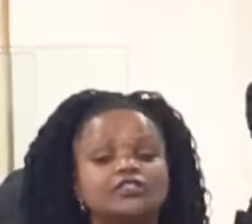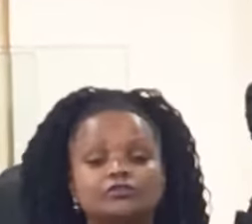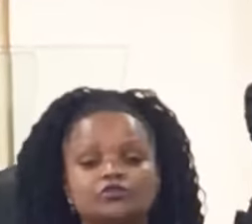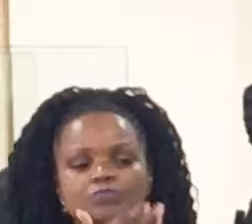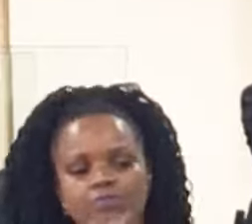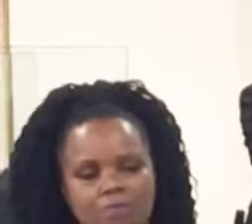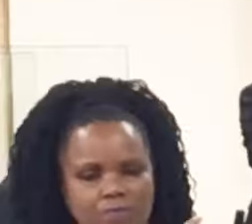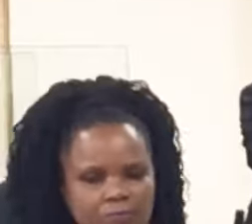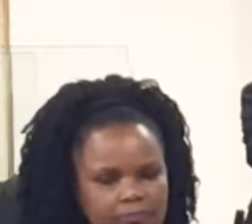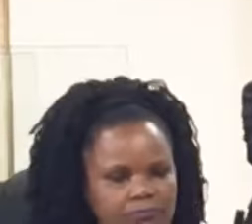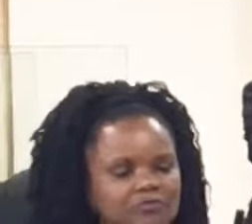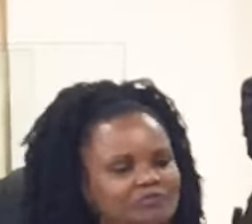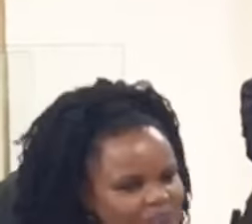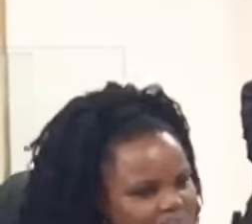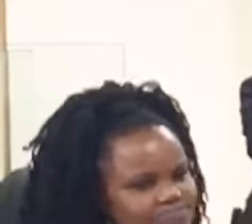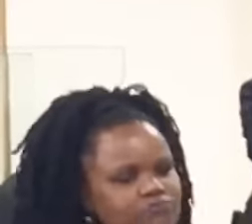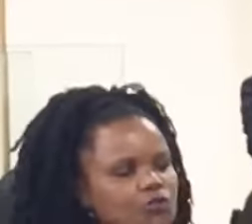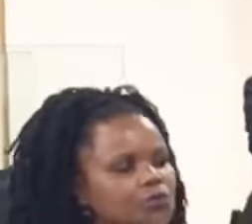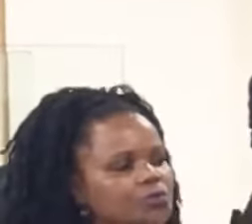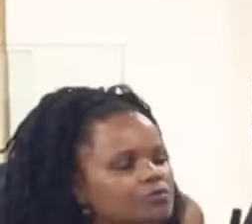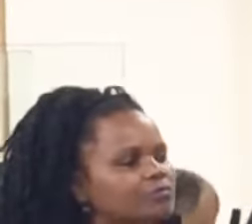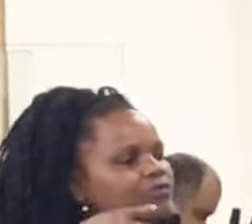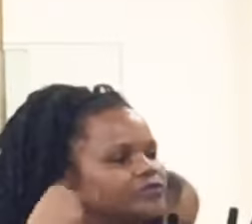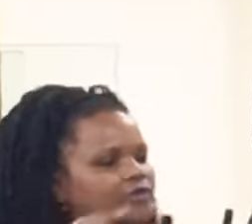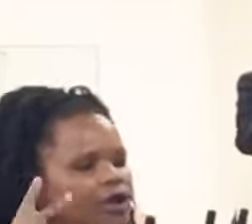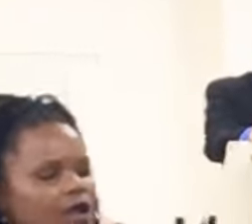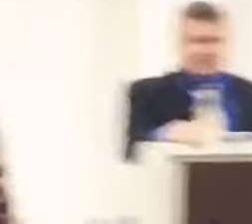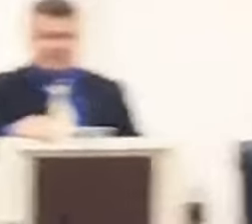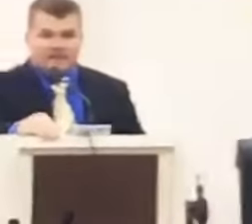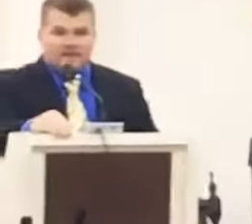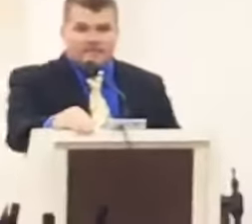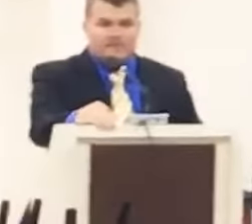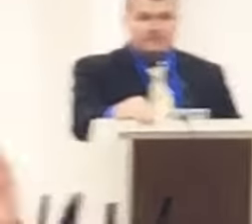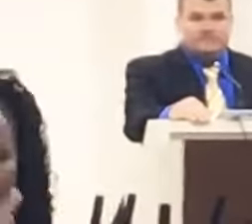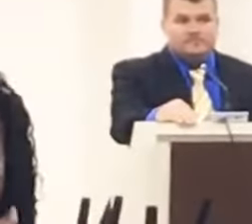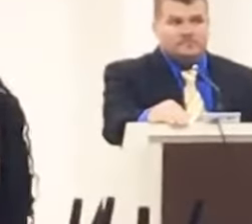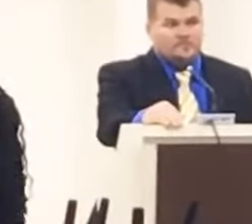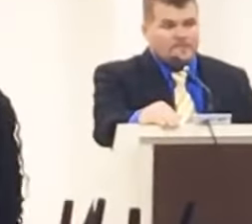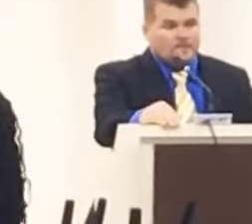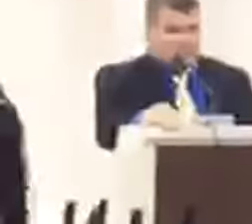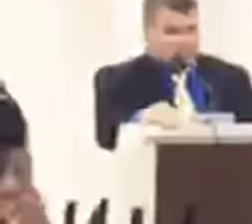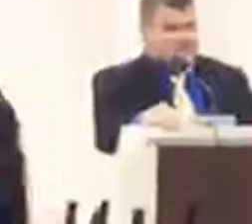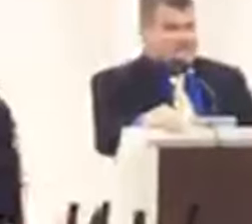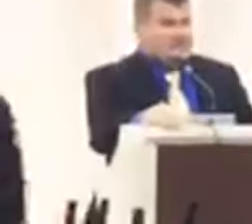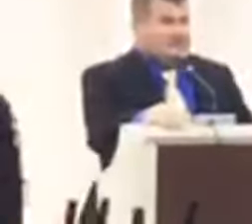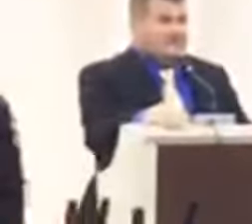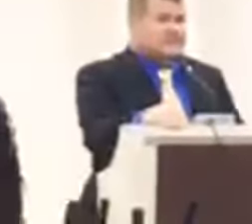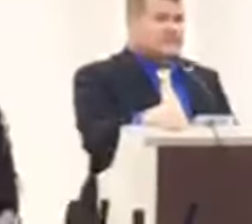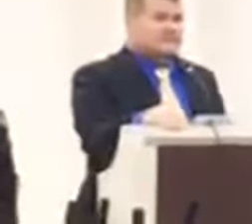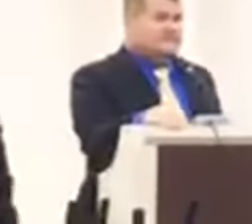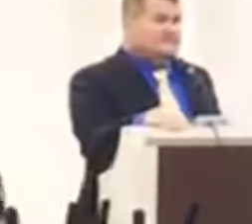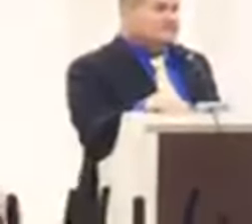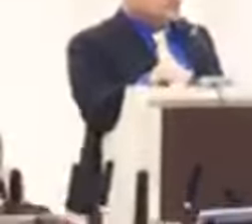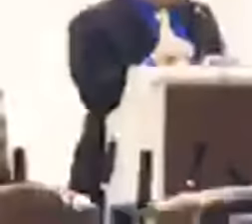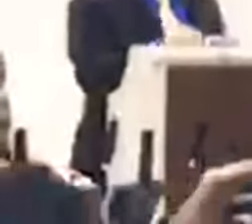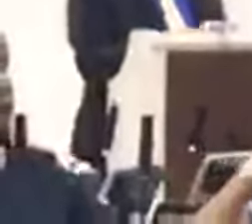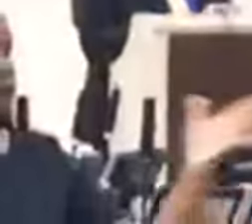Presidente, nobres vereadores, internautas, população de Paranaguá, povo presente aqui na